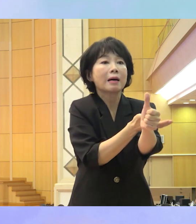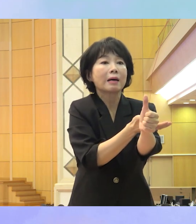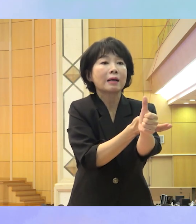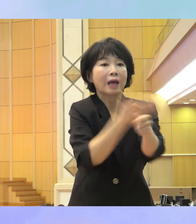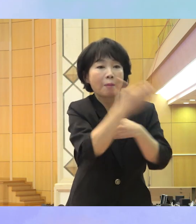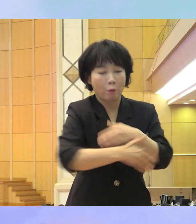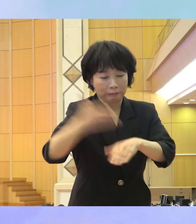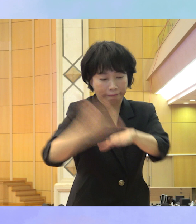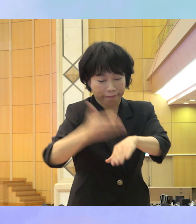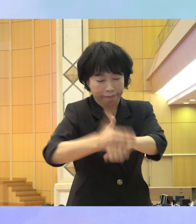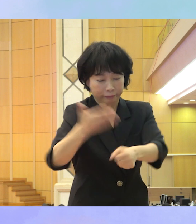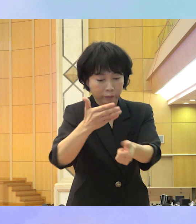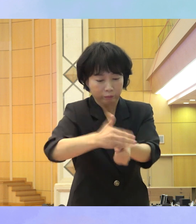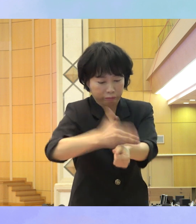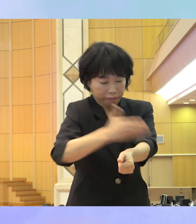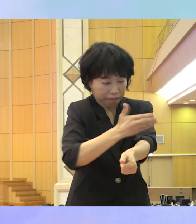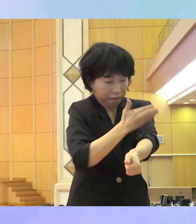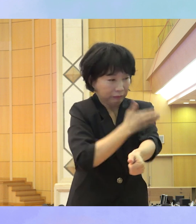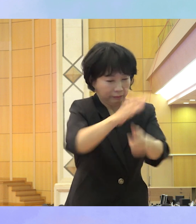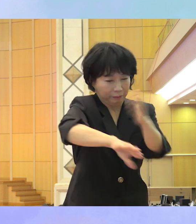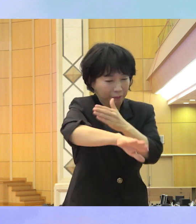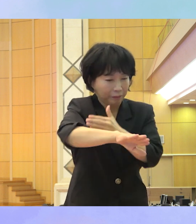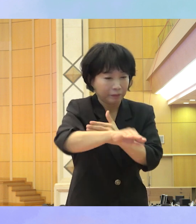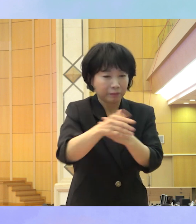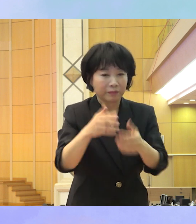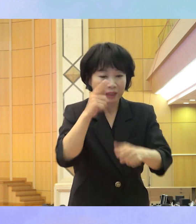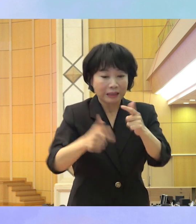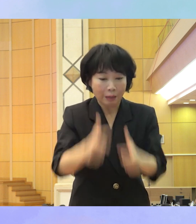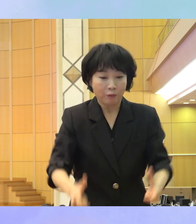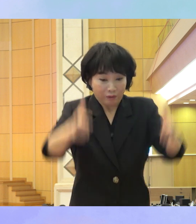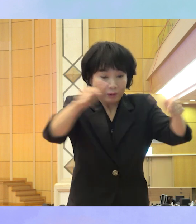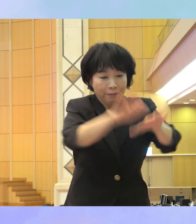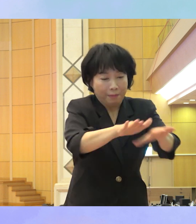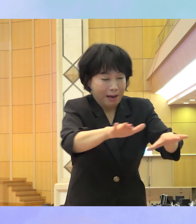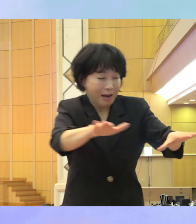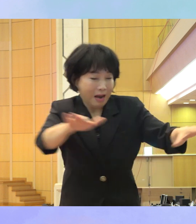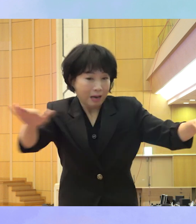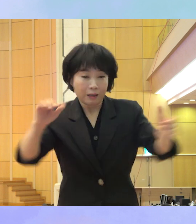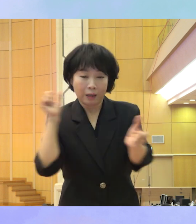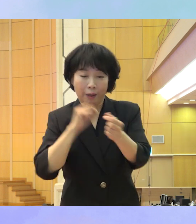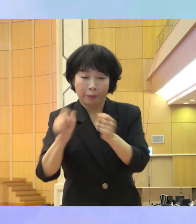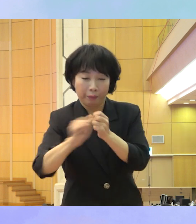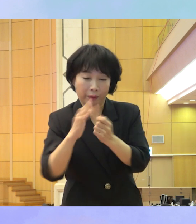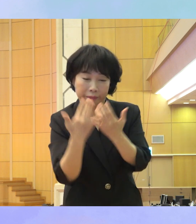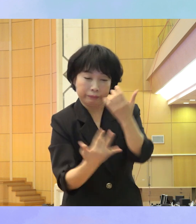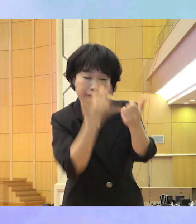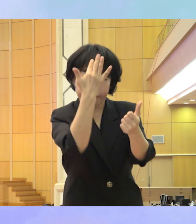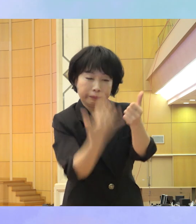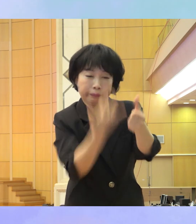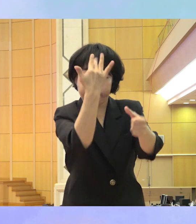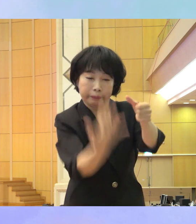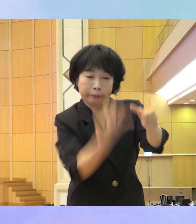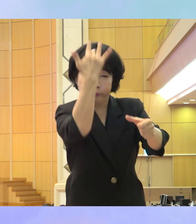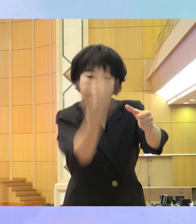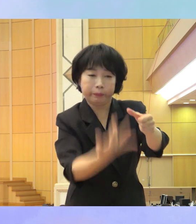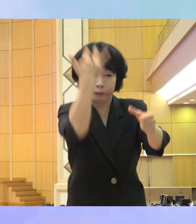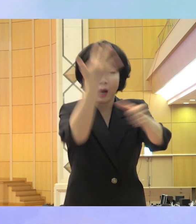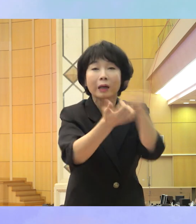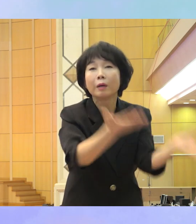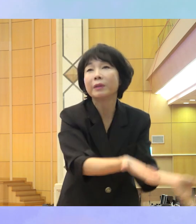각을 떠서 장작불 위에 올려놔서 불 피워가지고 태워서 하나님